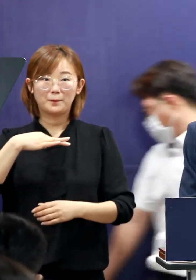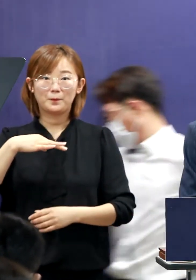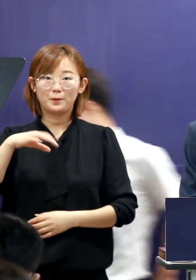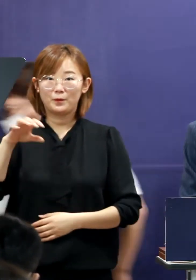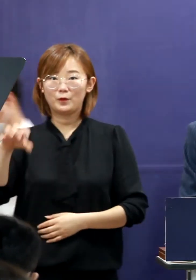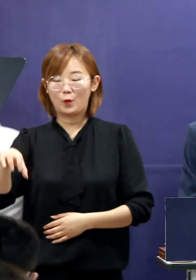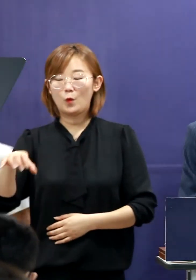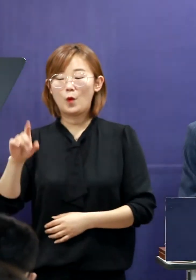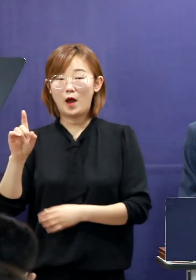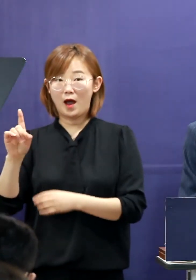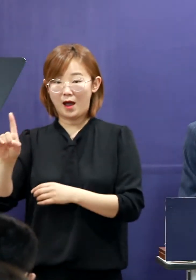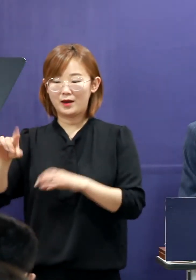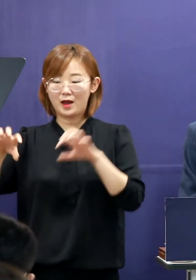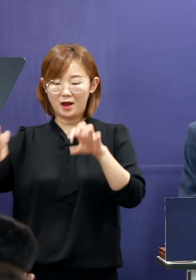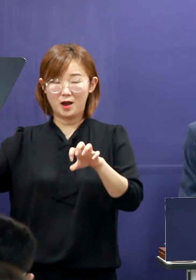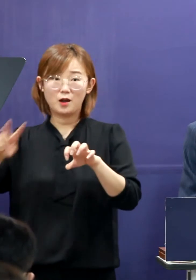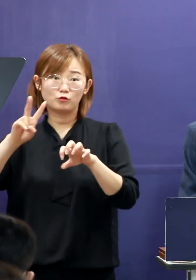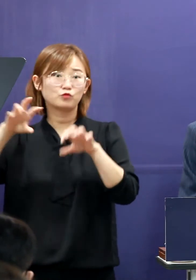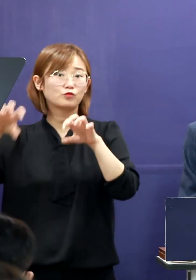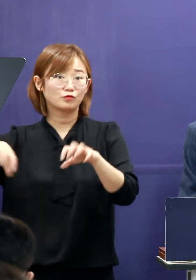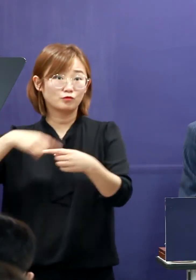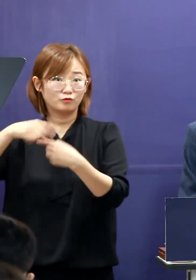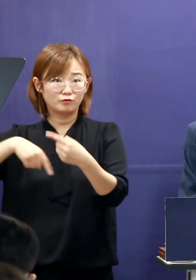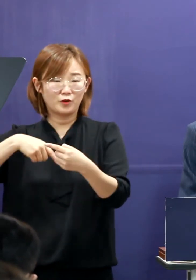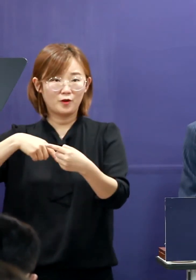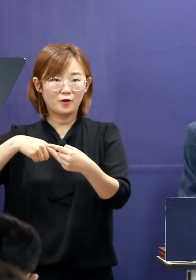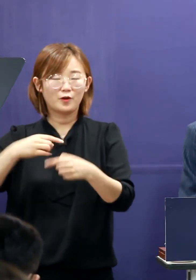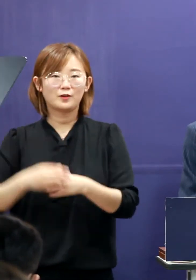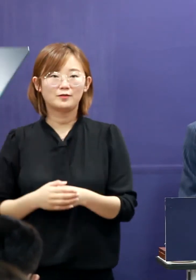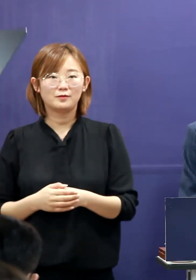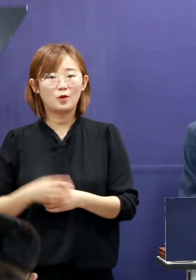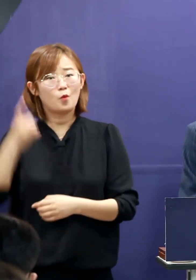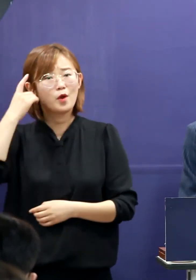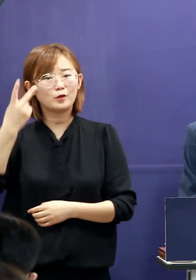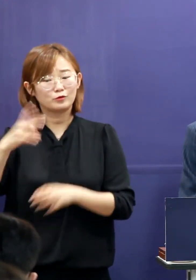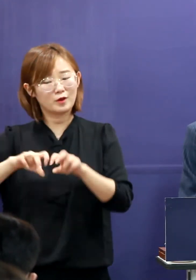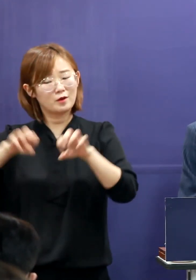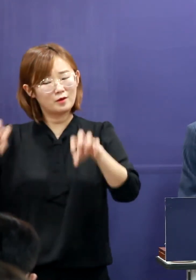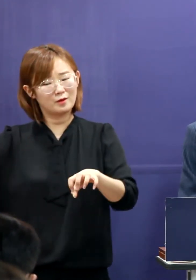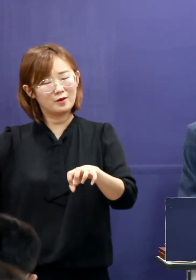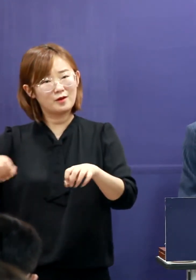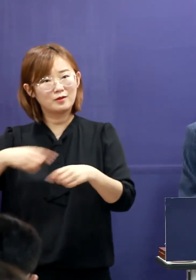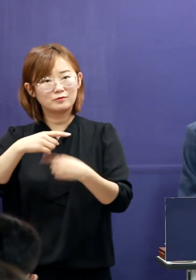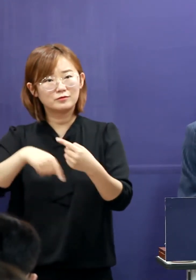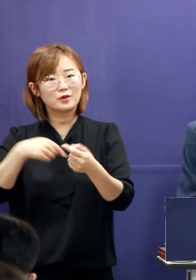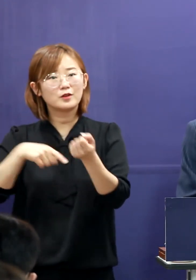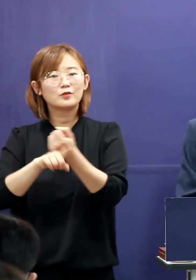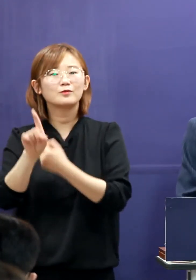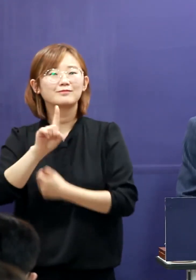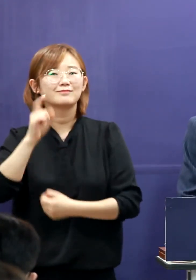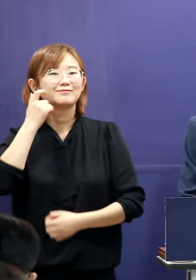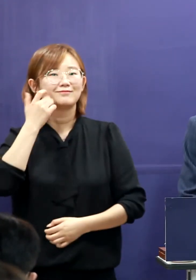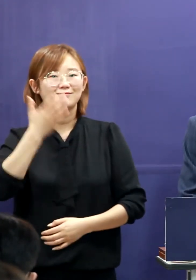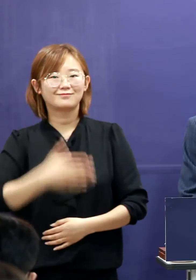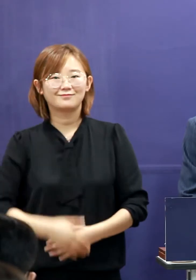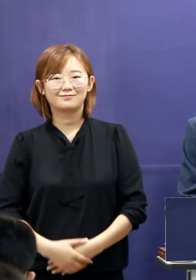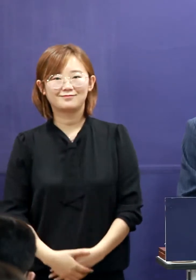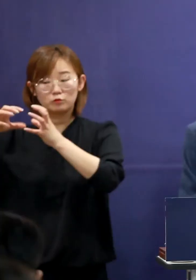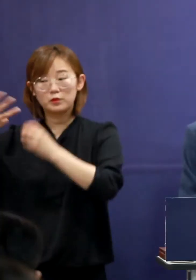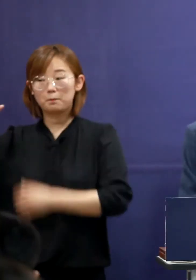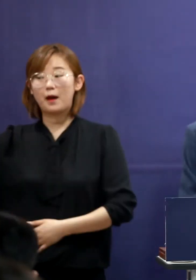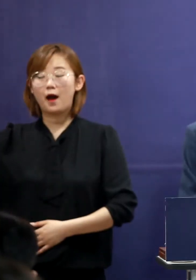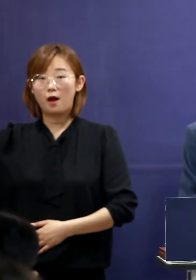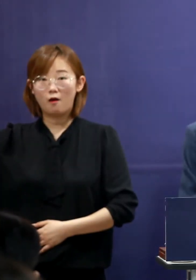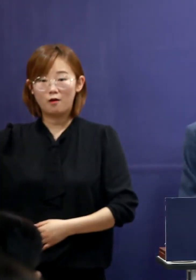광복에 나눠져 있는데, 그렇게 특별히 하는 이유가 있는지 하고요. 그 다음에